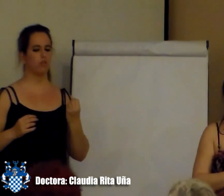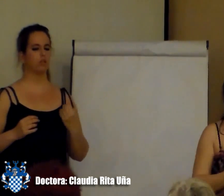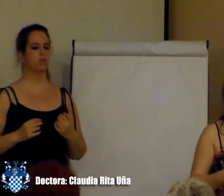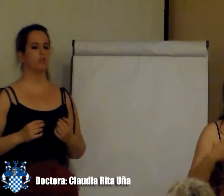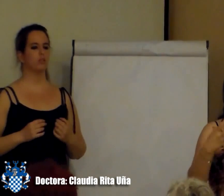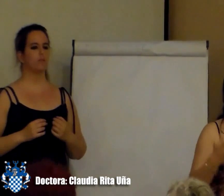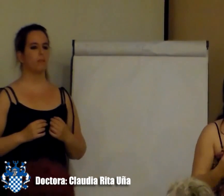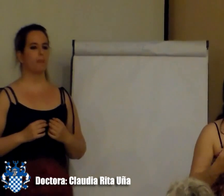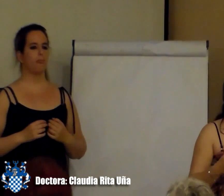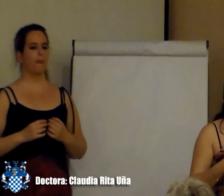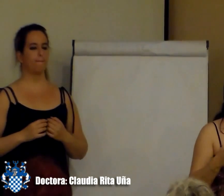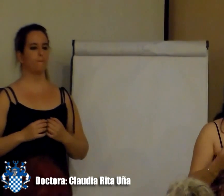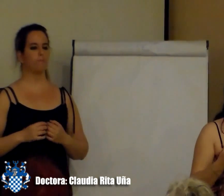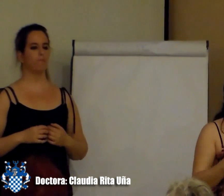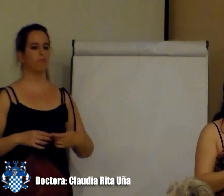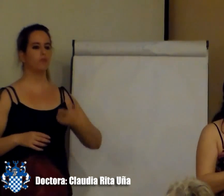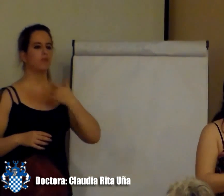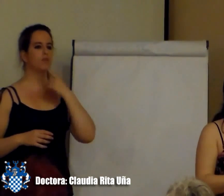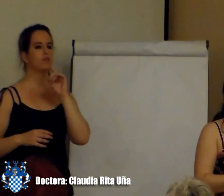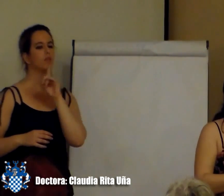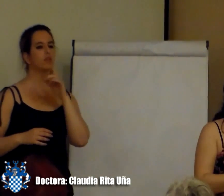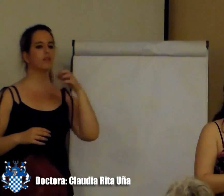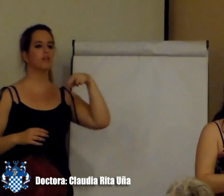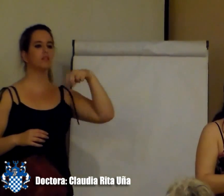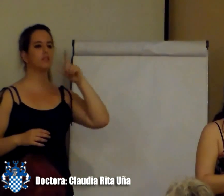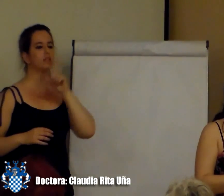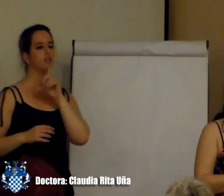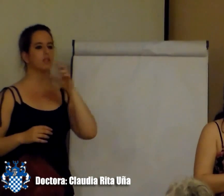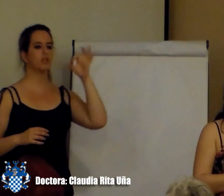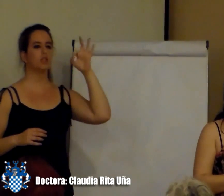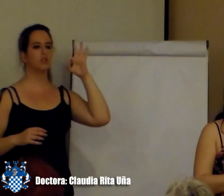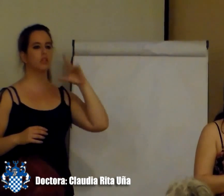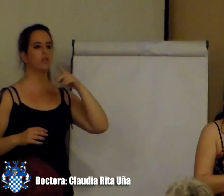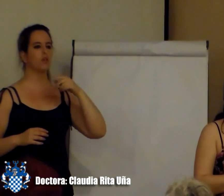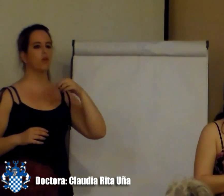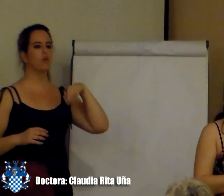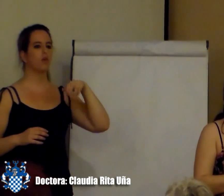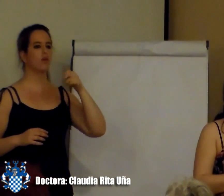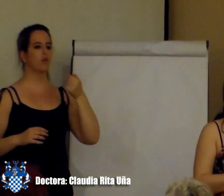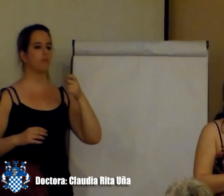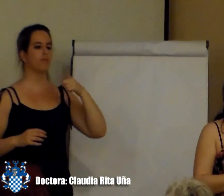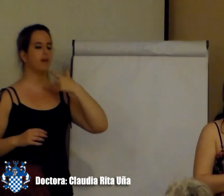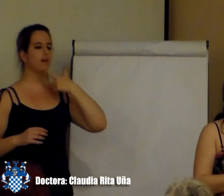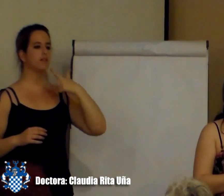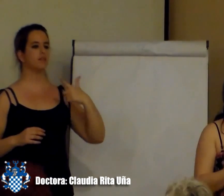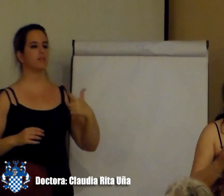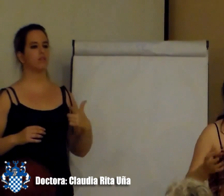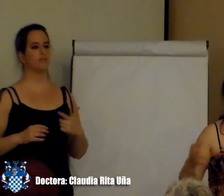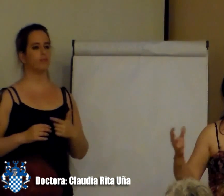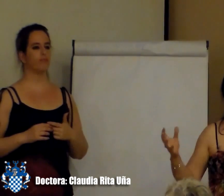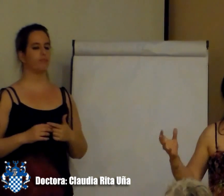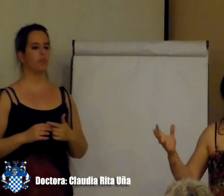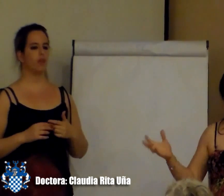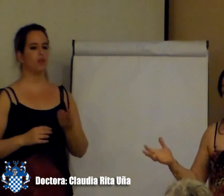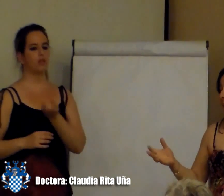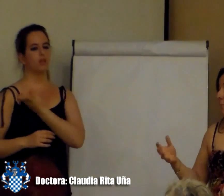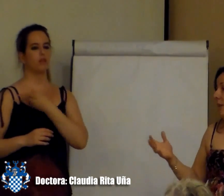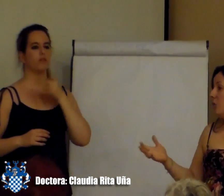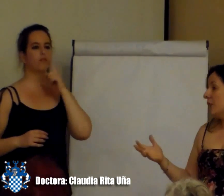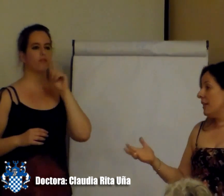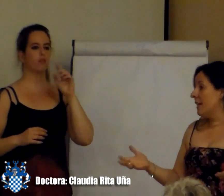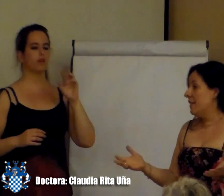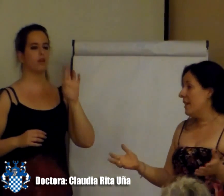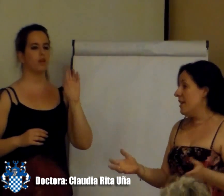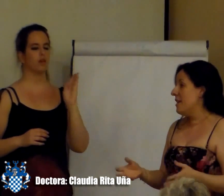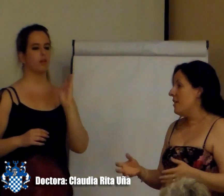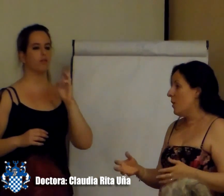manifestaciones asociadas, que son síntomas y signos que el paciente puede tener al tener fibromialgia y que muchas veces dispersan